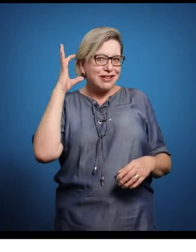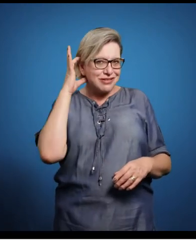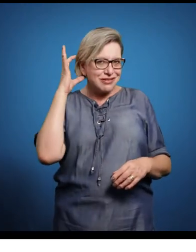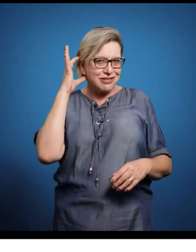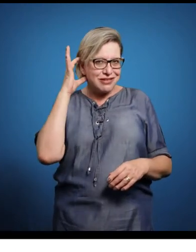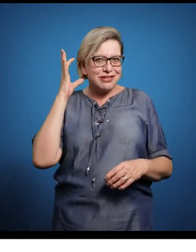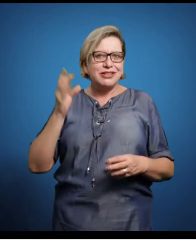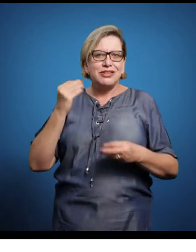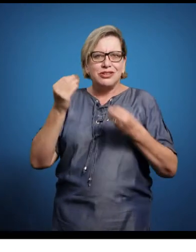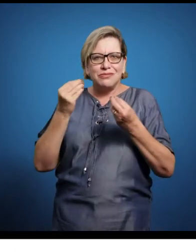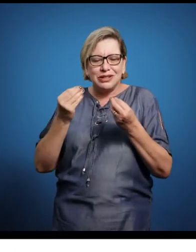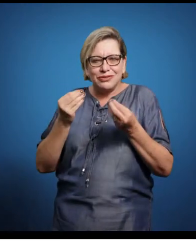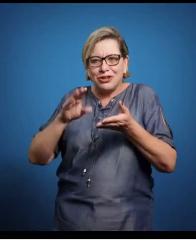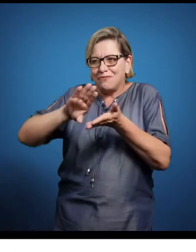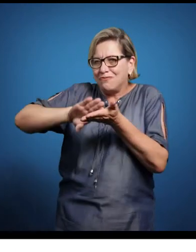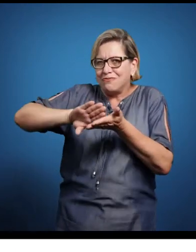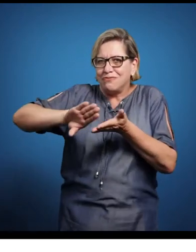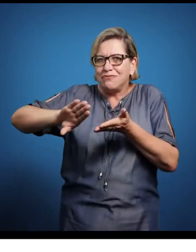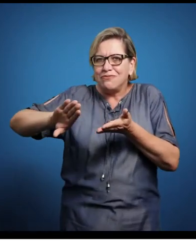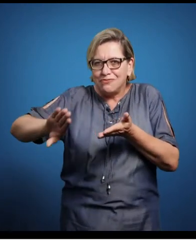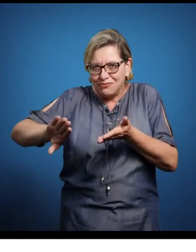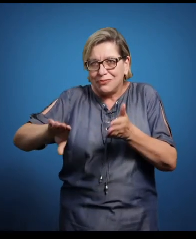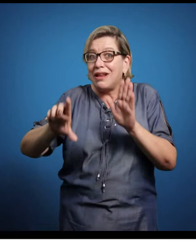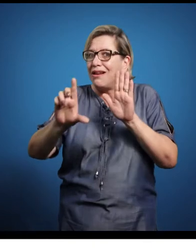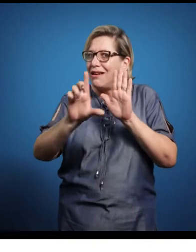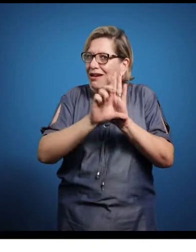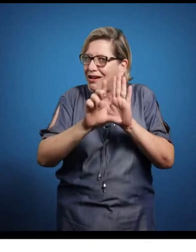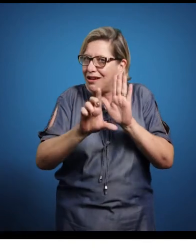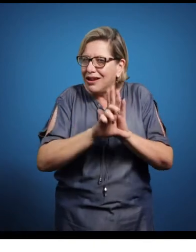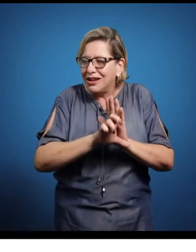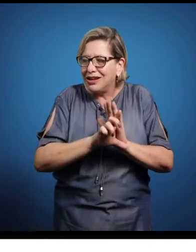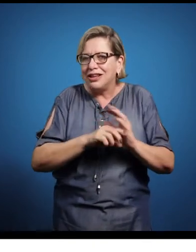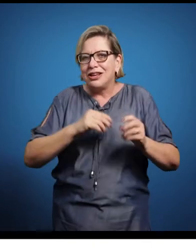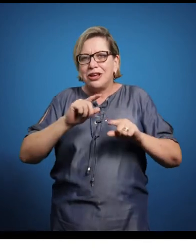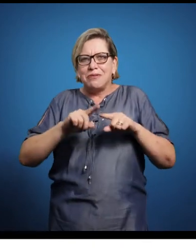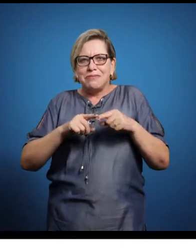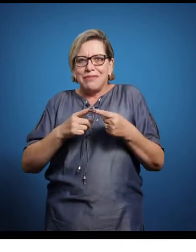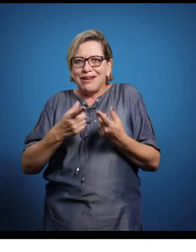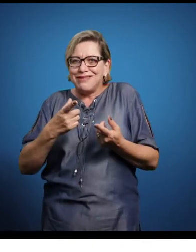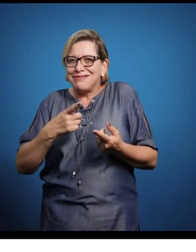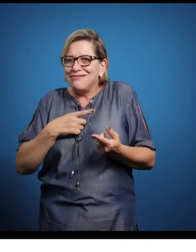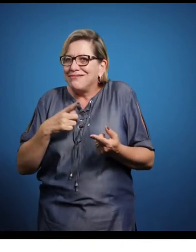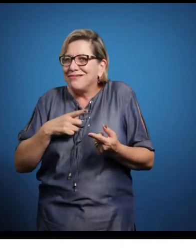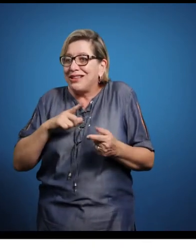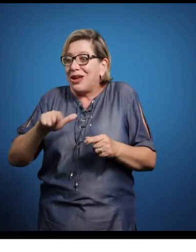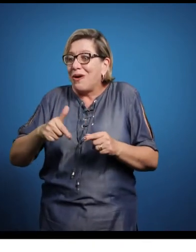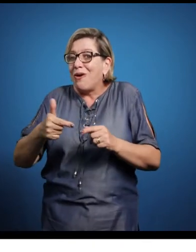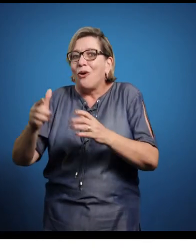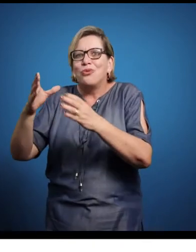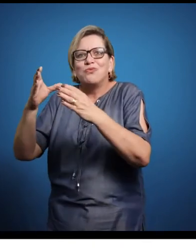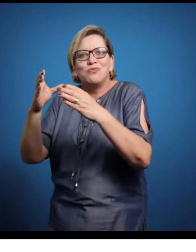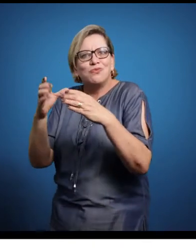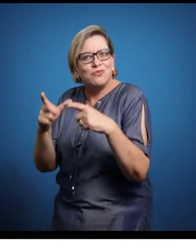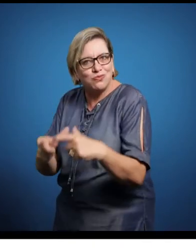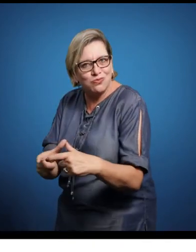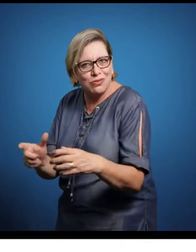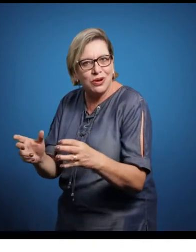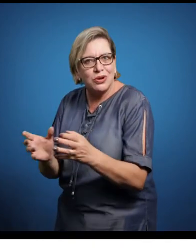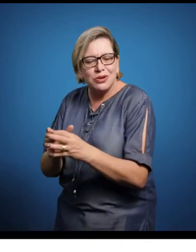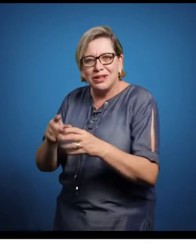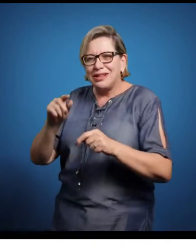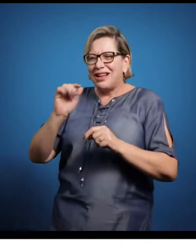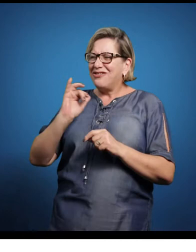governo ela foi afastada por um trâmite legal essa é uma versão e uma versão dos grupos de oposição é como